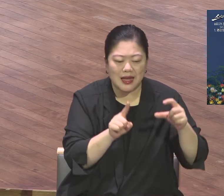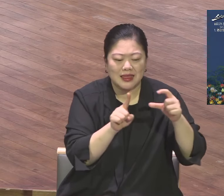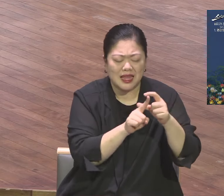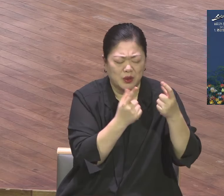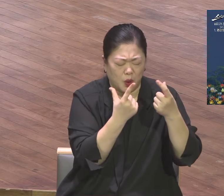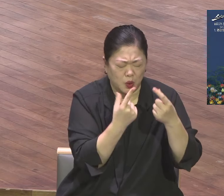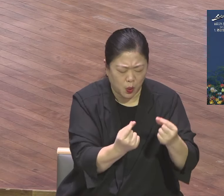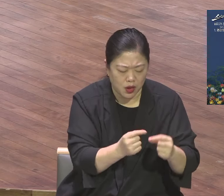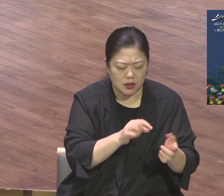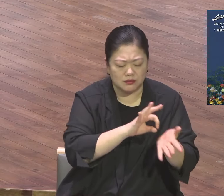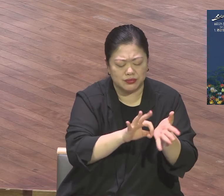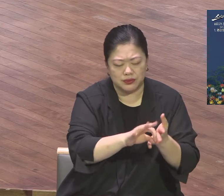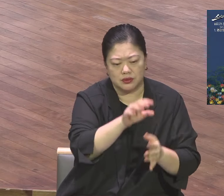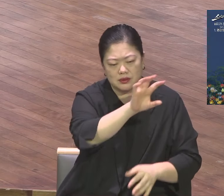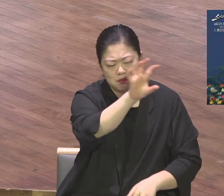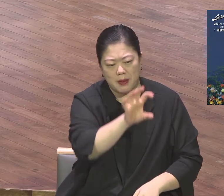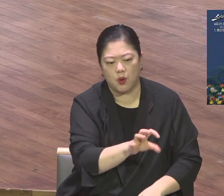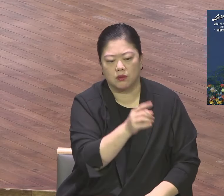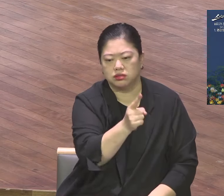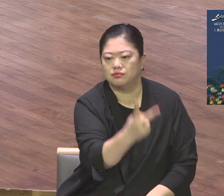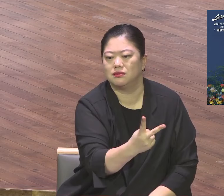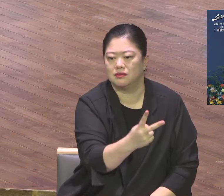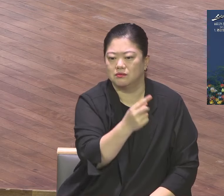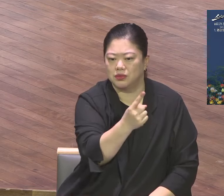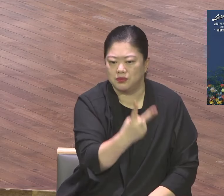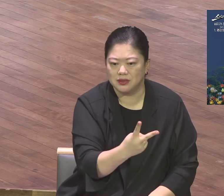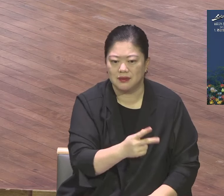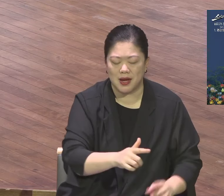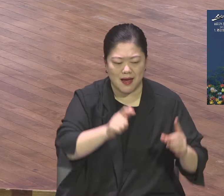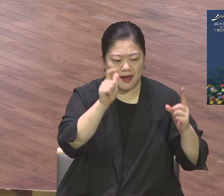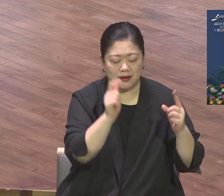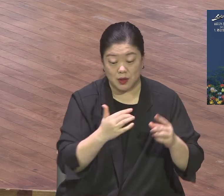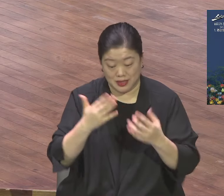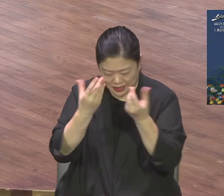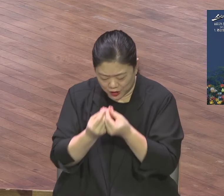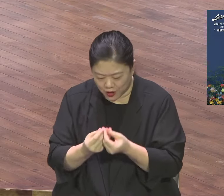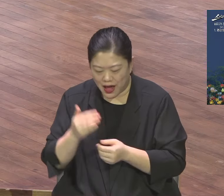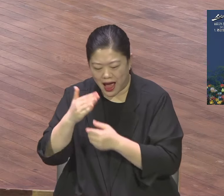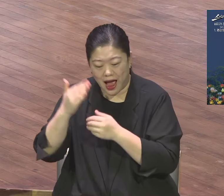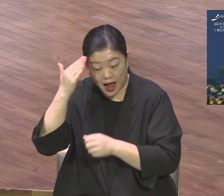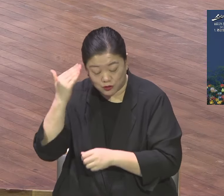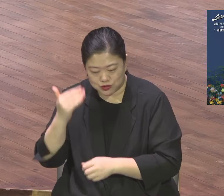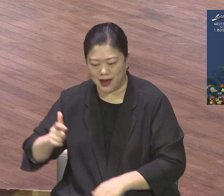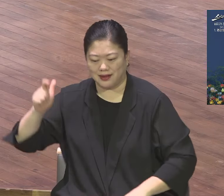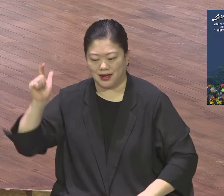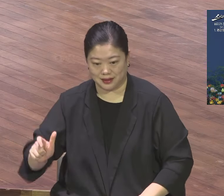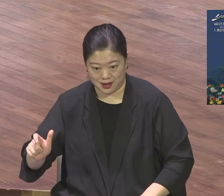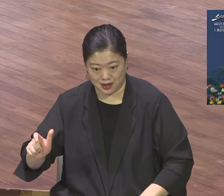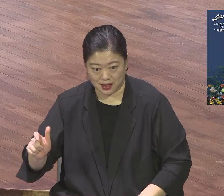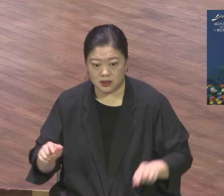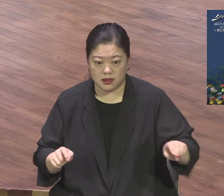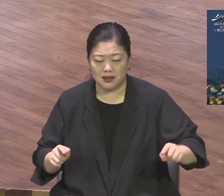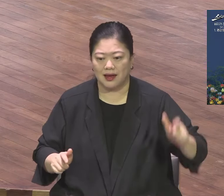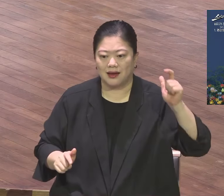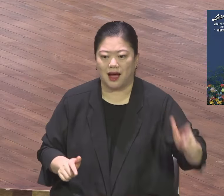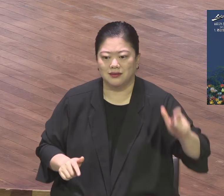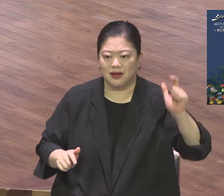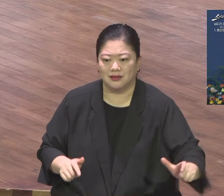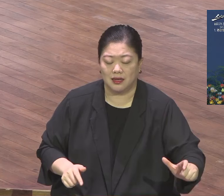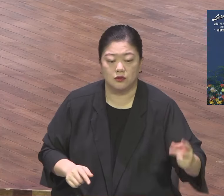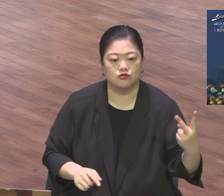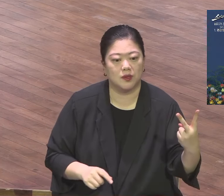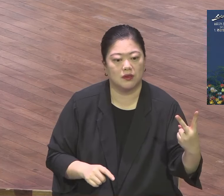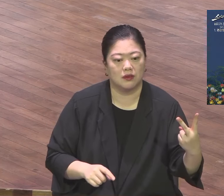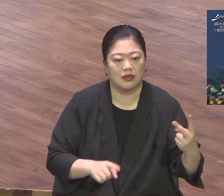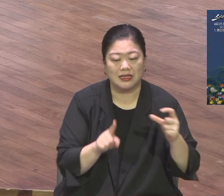마음의 평강뿐만 아니라, 마음의 평강뿐만 아니라 외적으로 이 삶에 안전하게